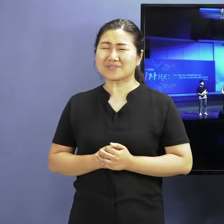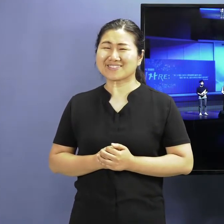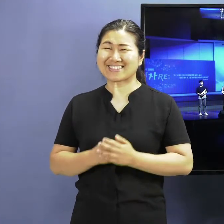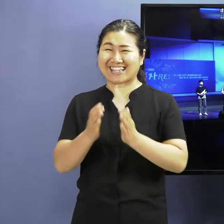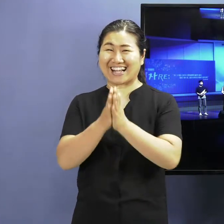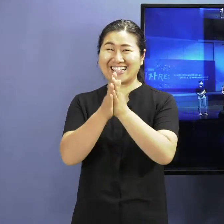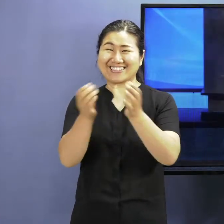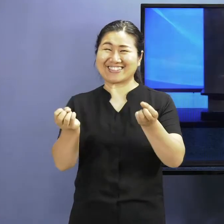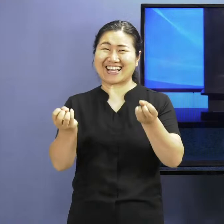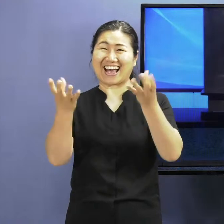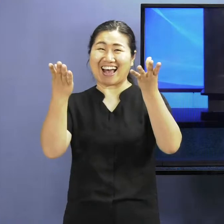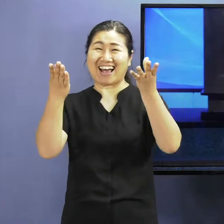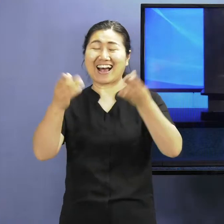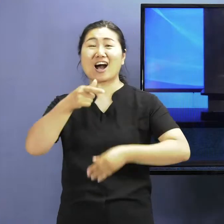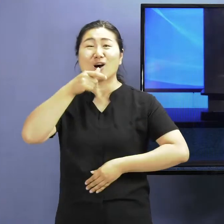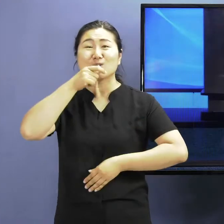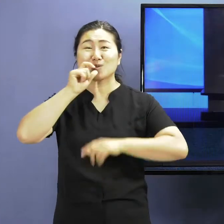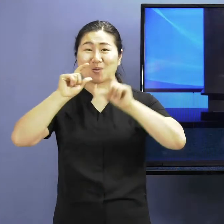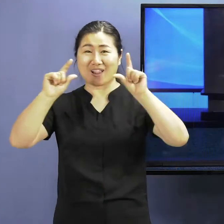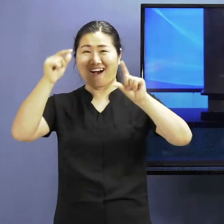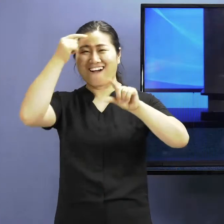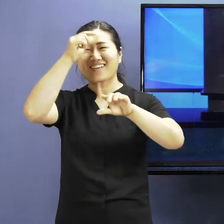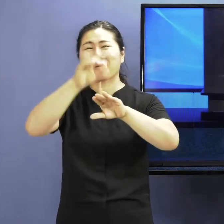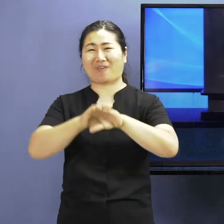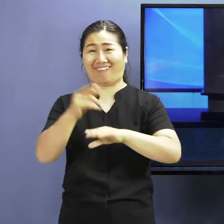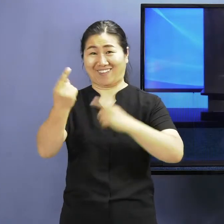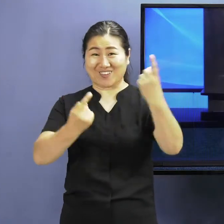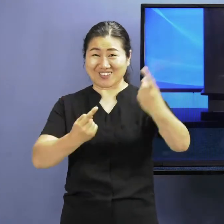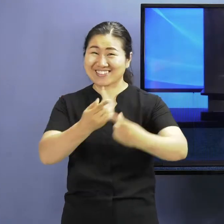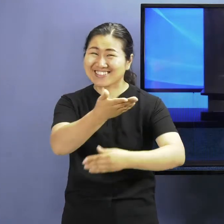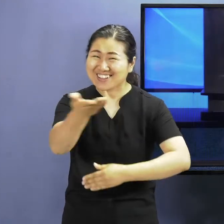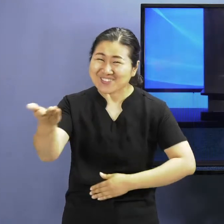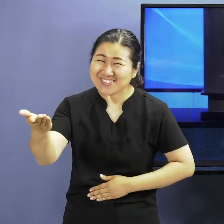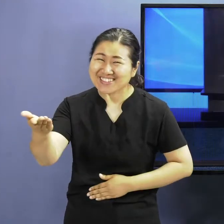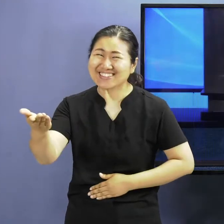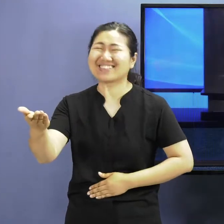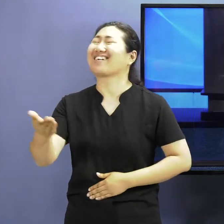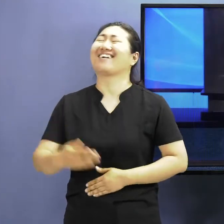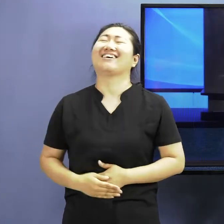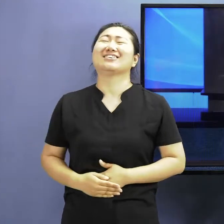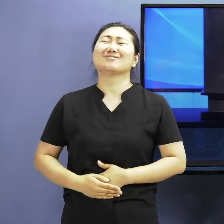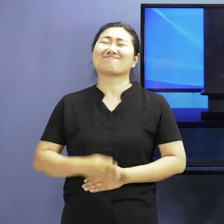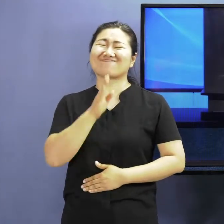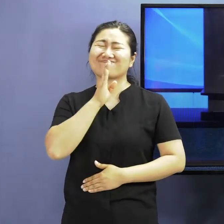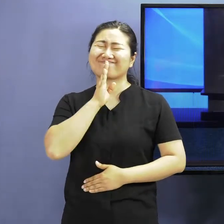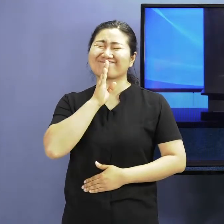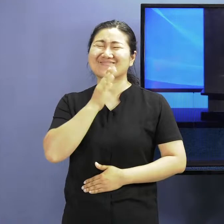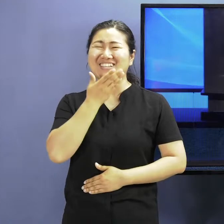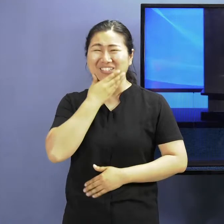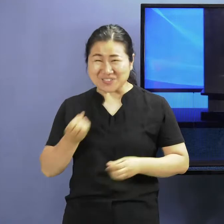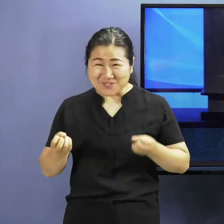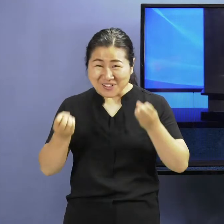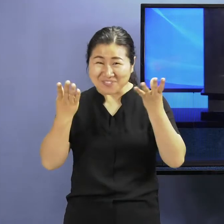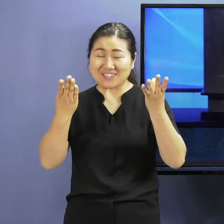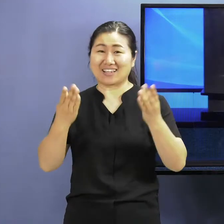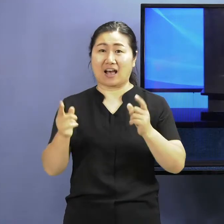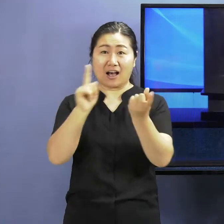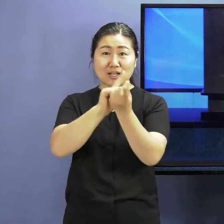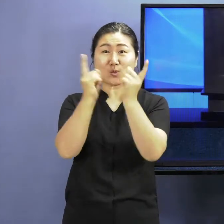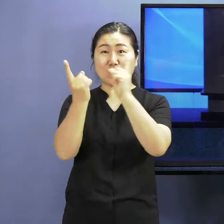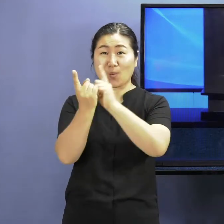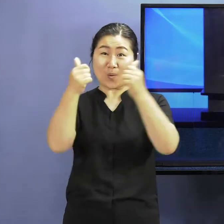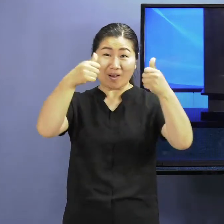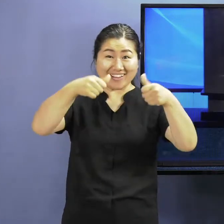할렐루야. 수요 예배에 오신 우리 호산나 교회 성도님 여러분 정말 축복합니다. 우리 서로 한번 인사도